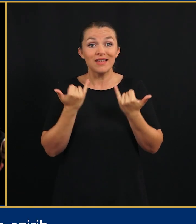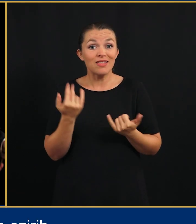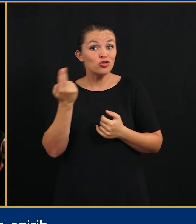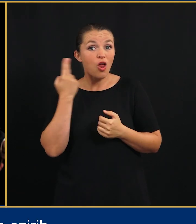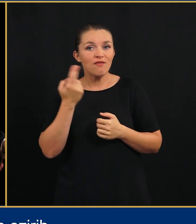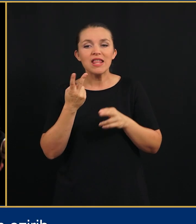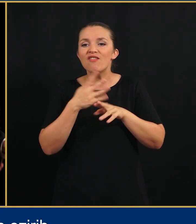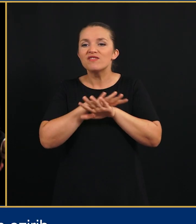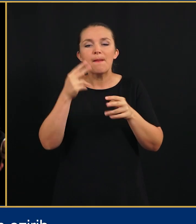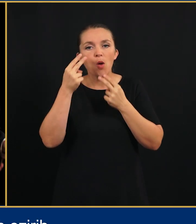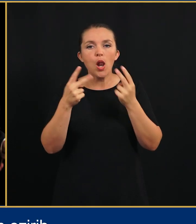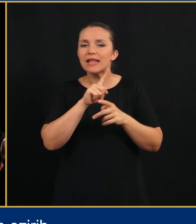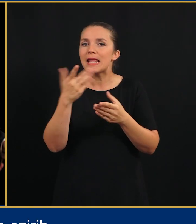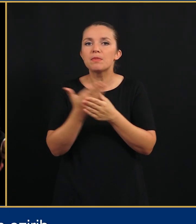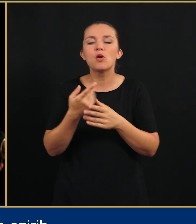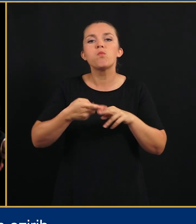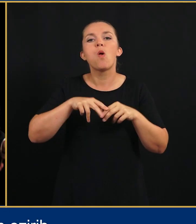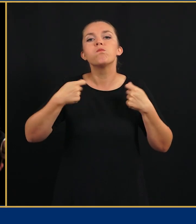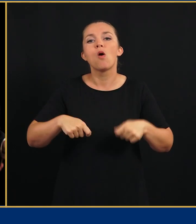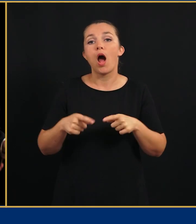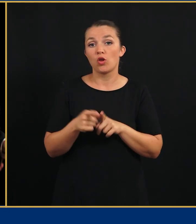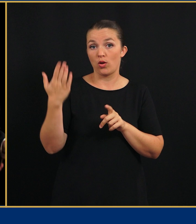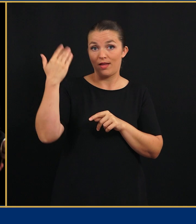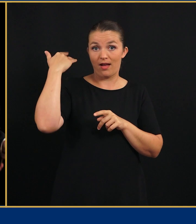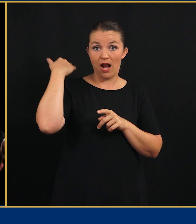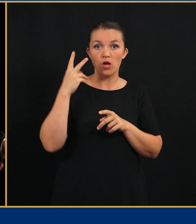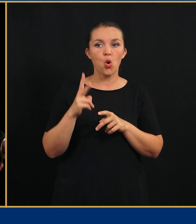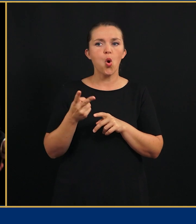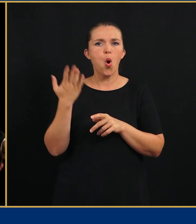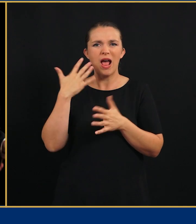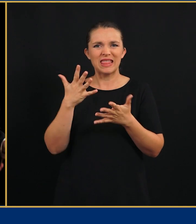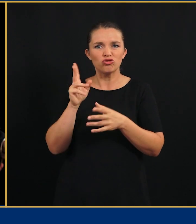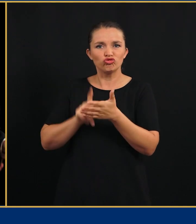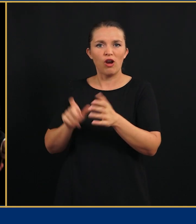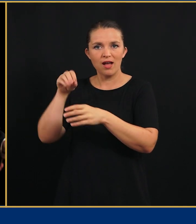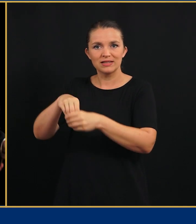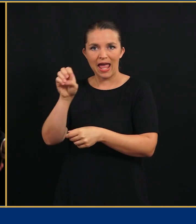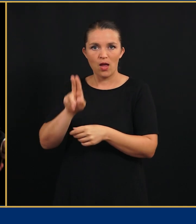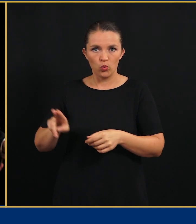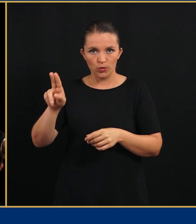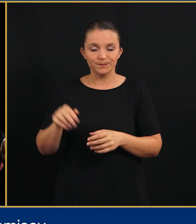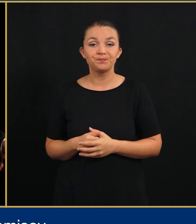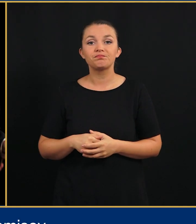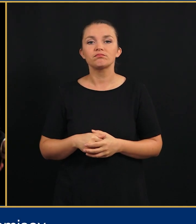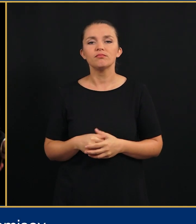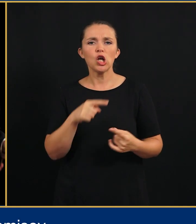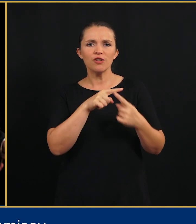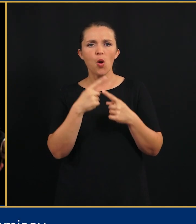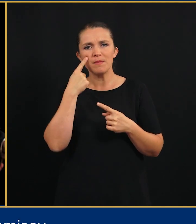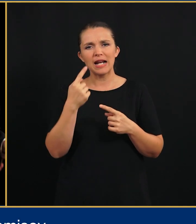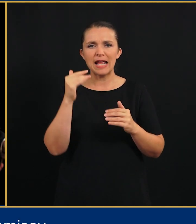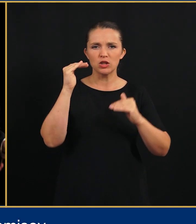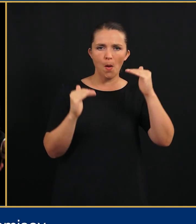je Slovenija v vseh ozirih neprimerno bogatejša kot takrat, ko ni bila članica. Dvom v